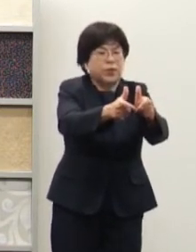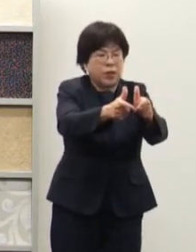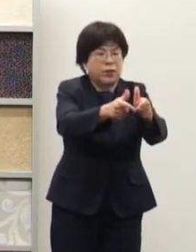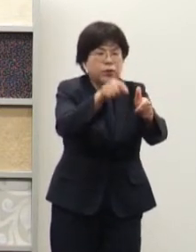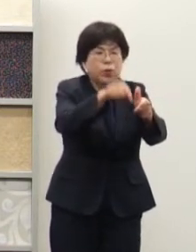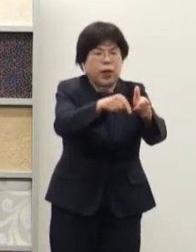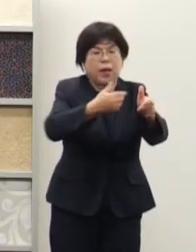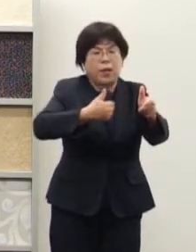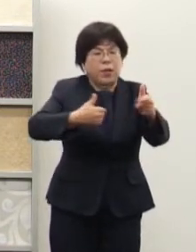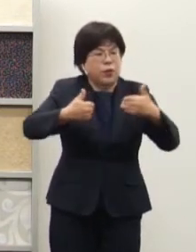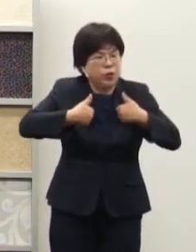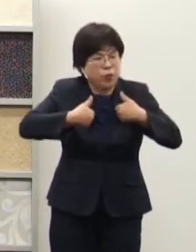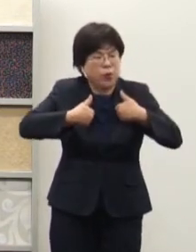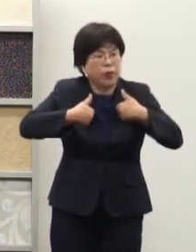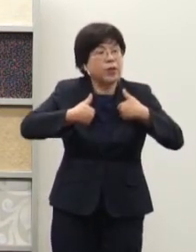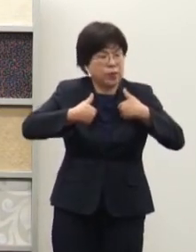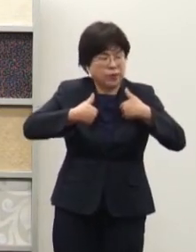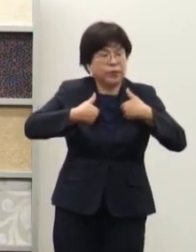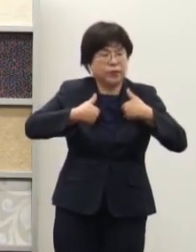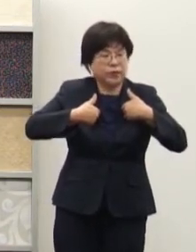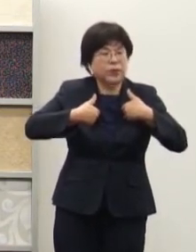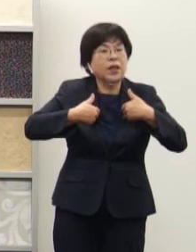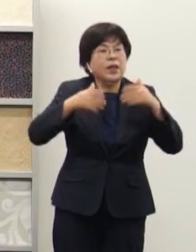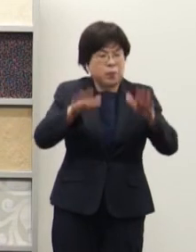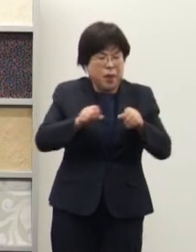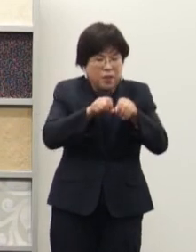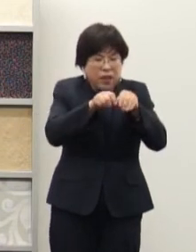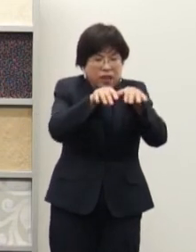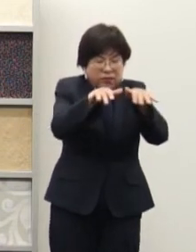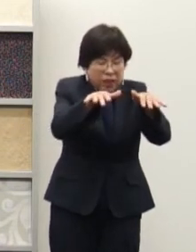。感染状況一進一退